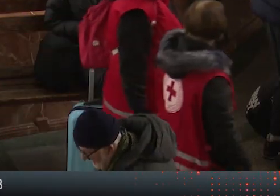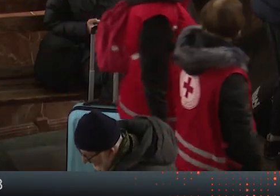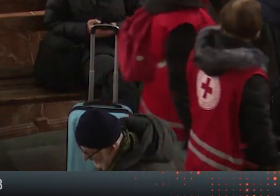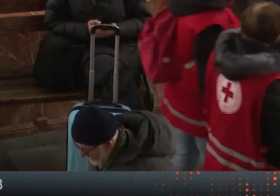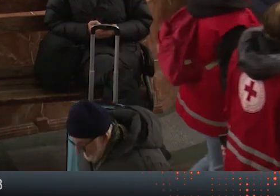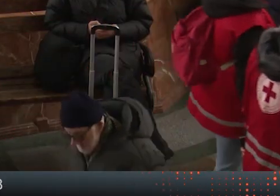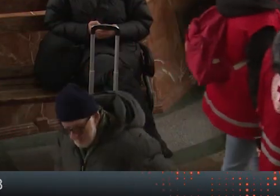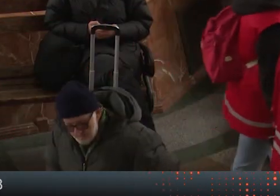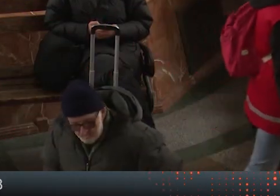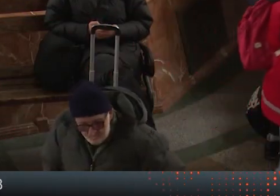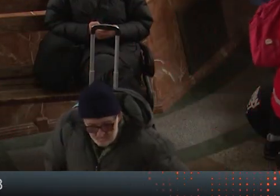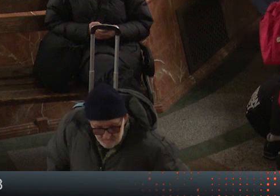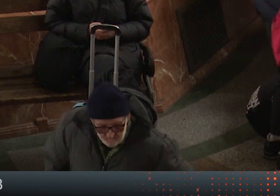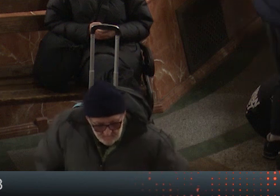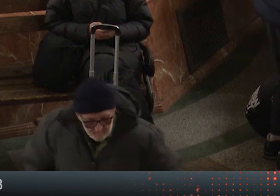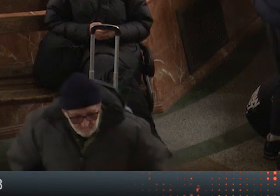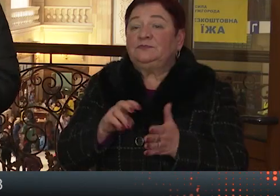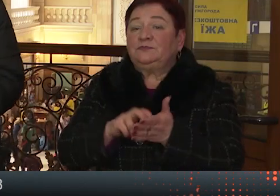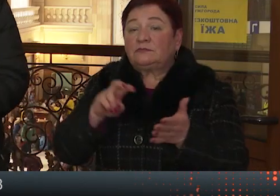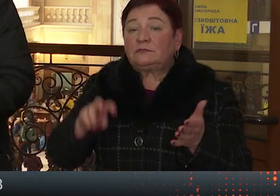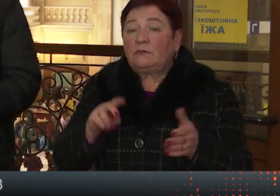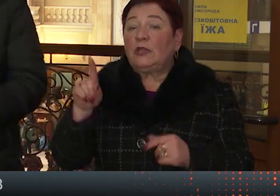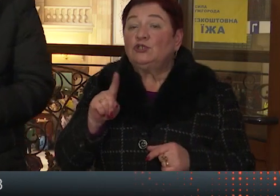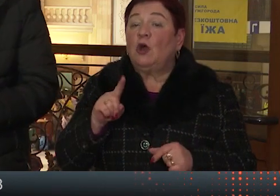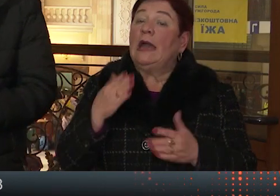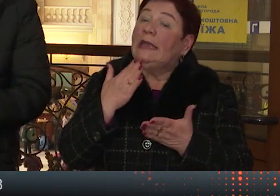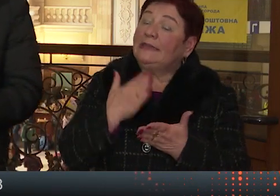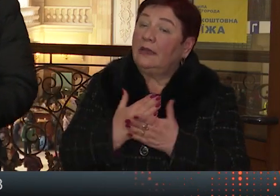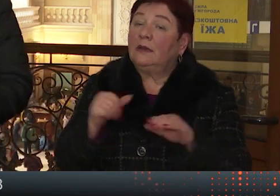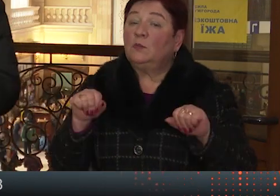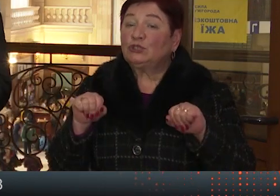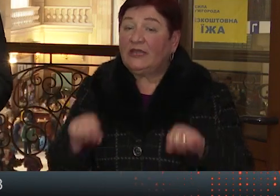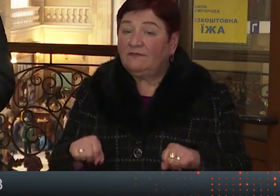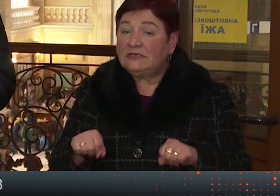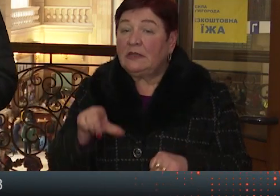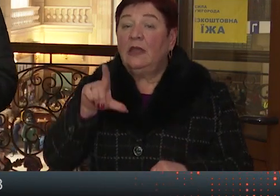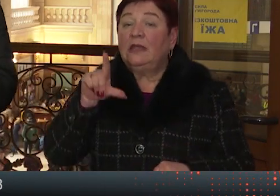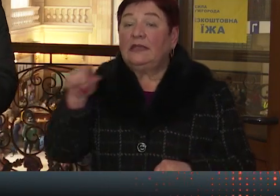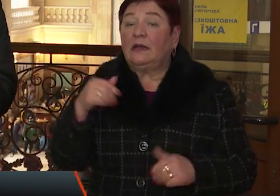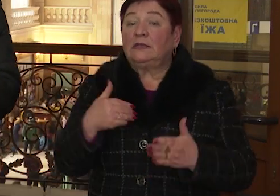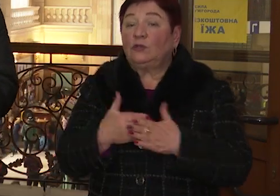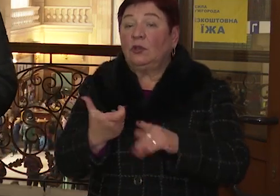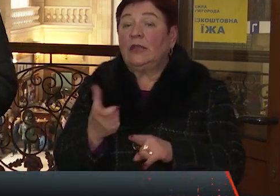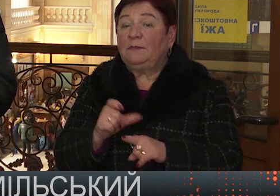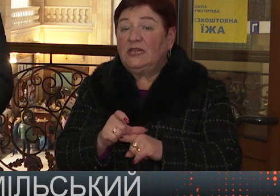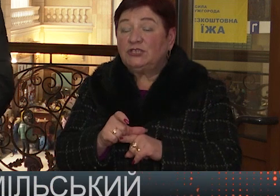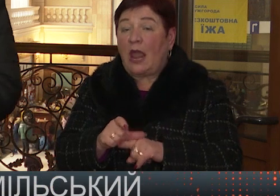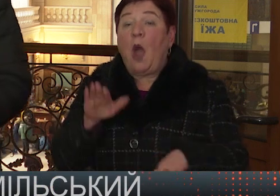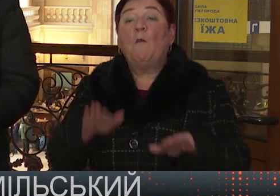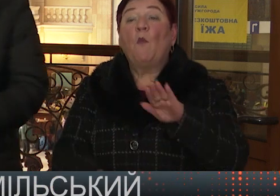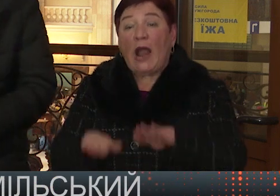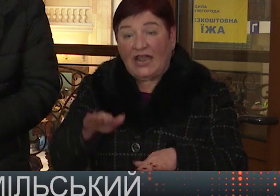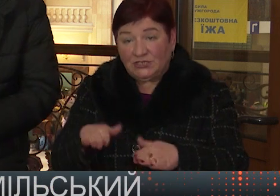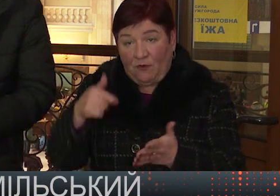людям оголошують про всі евакуаційні маршрути. Вони мають можливість їхати до найбільшої зараз тут станції